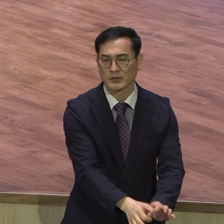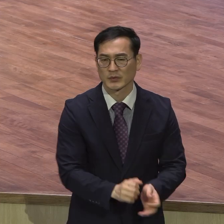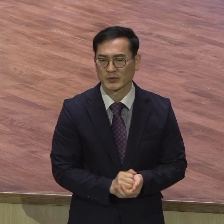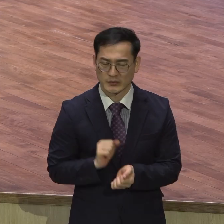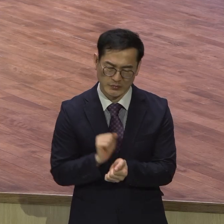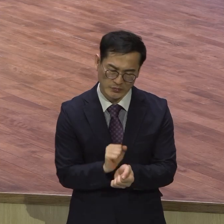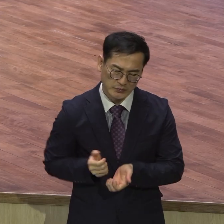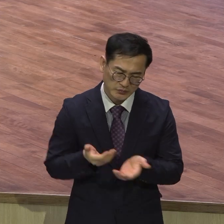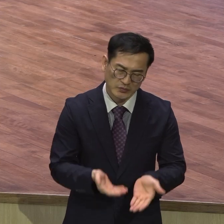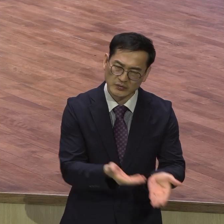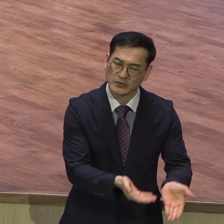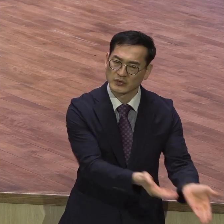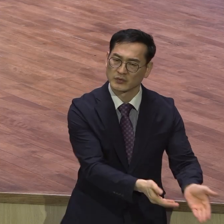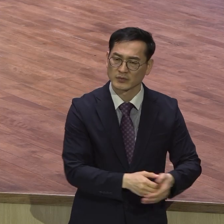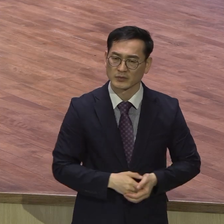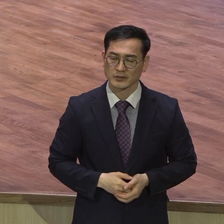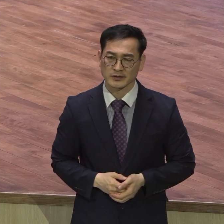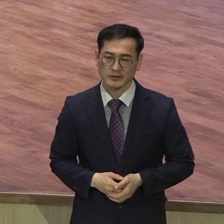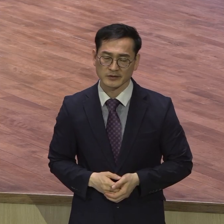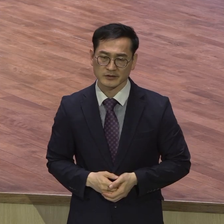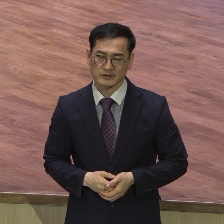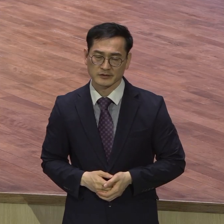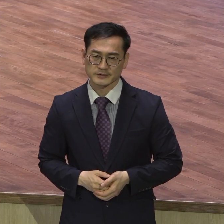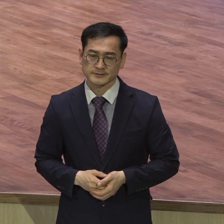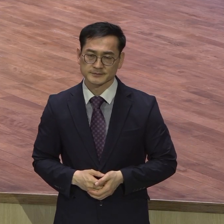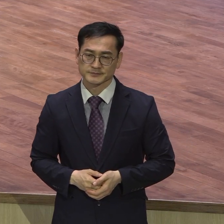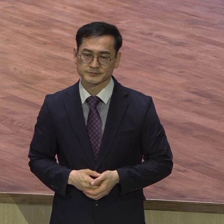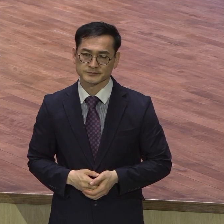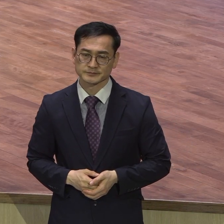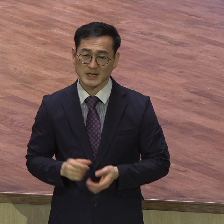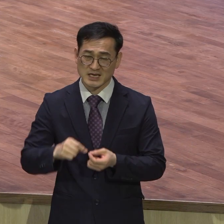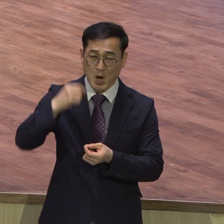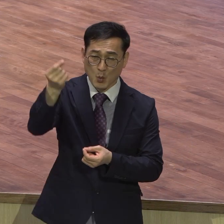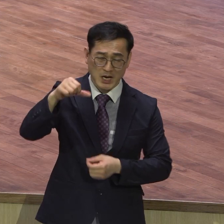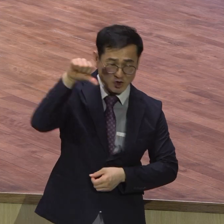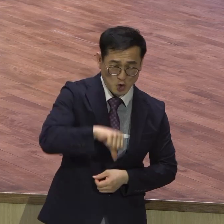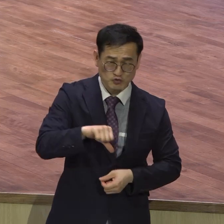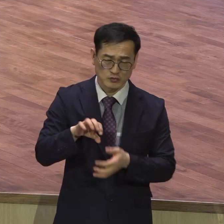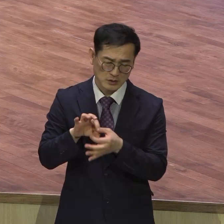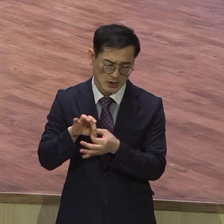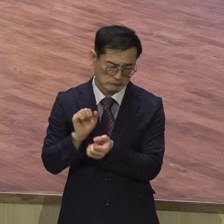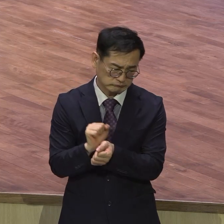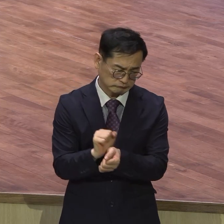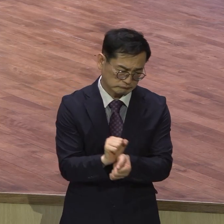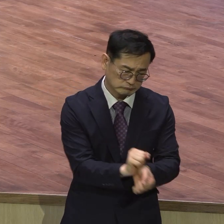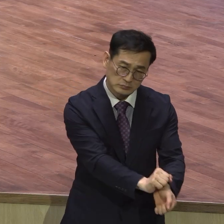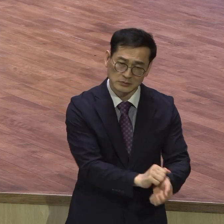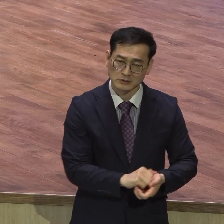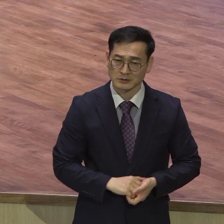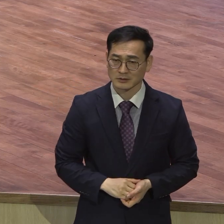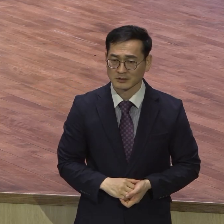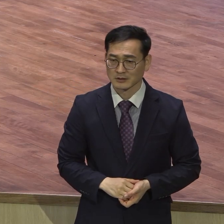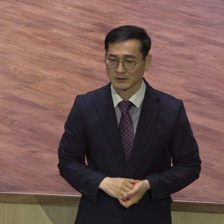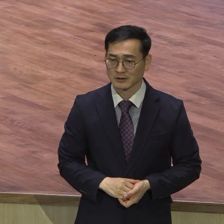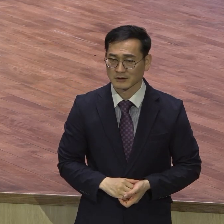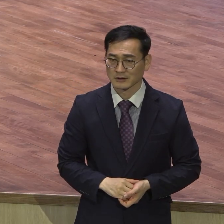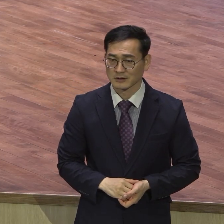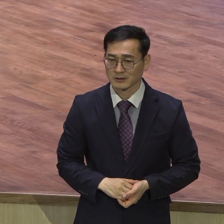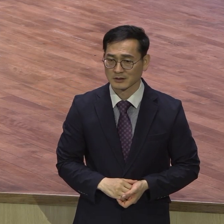자사손손이 영원한 저주의 고리를 결코 인간의 힘으로 끊을 수